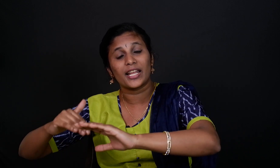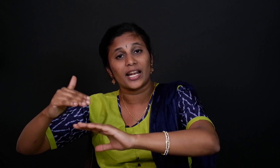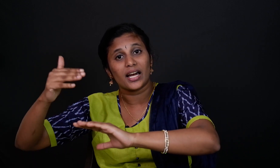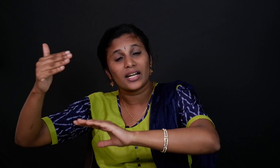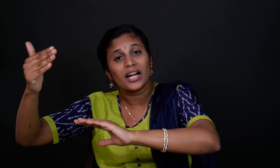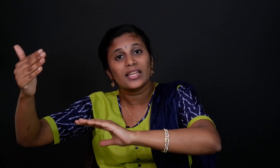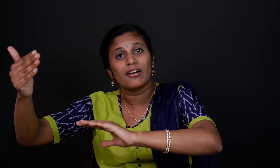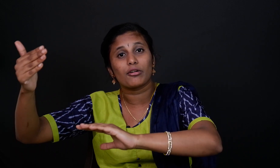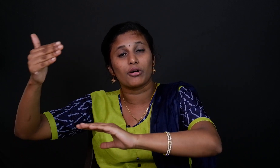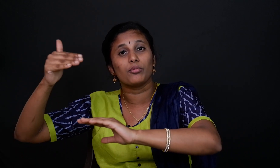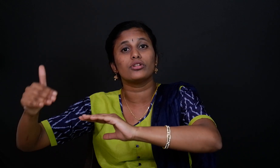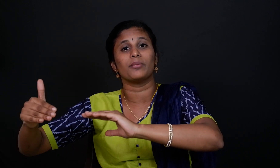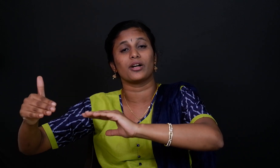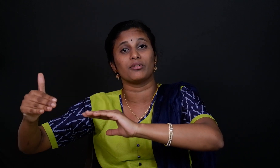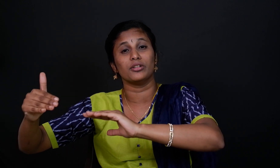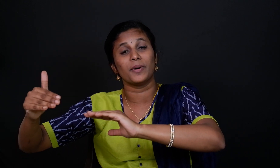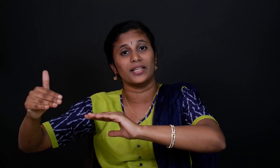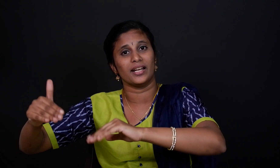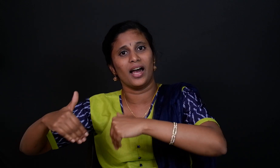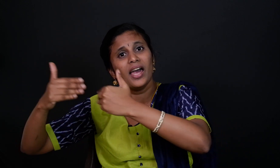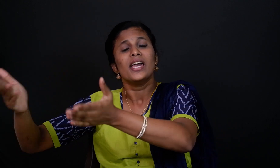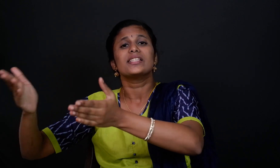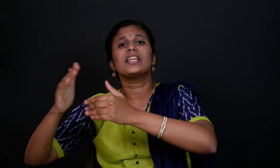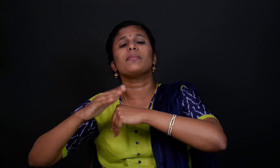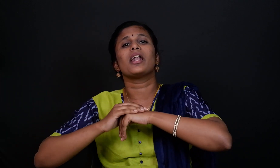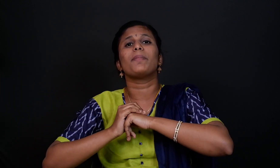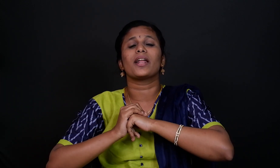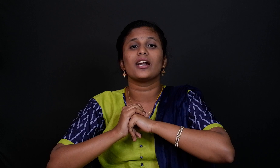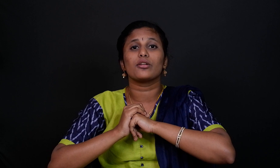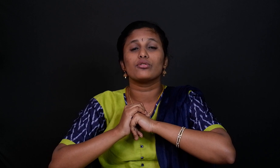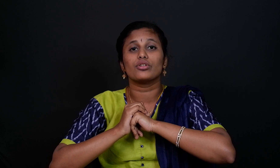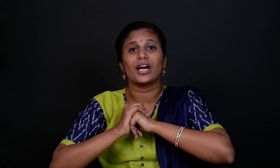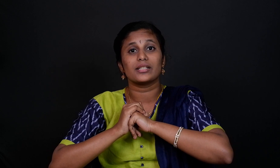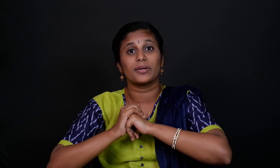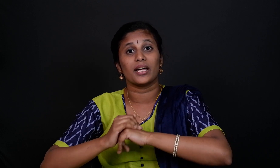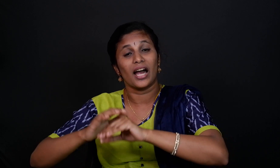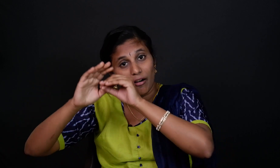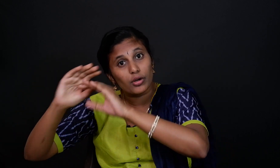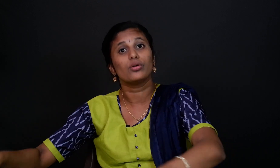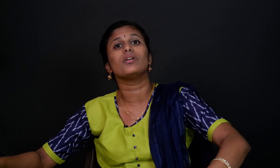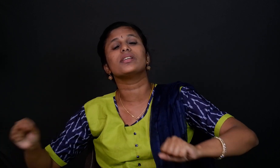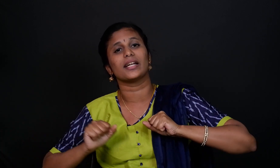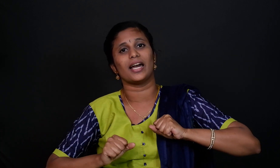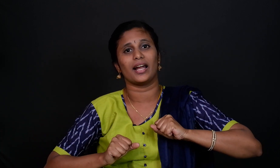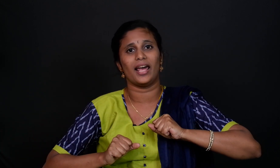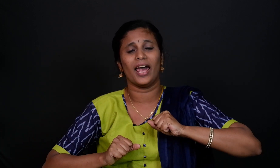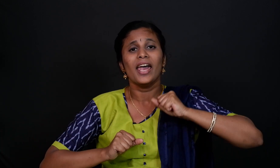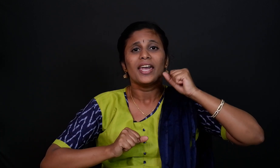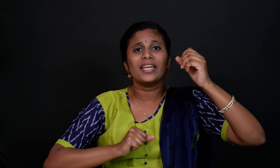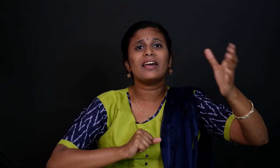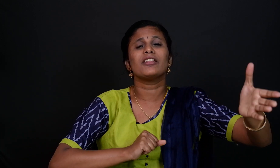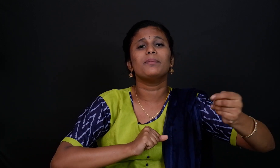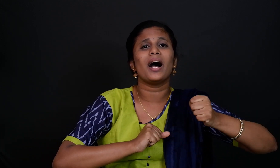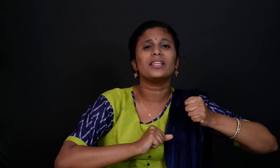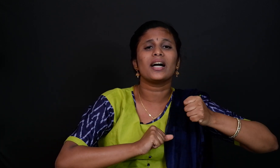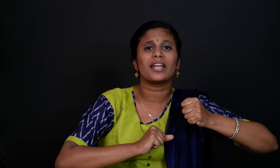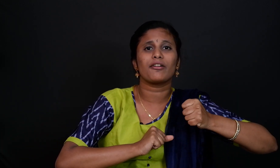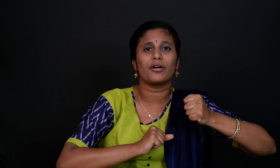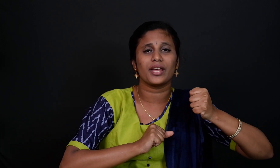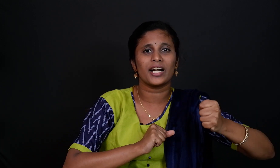கலைஞர் கருணாநிதி அவர்களோட மூத்த மகன் வந்து பாத்தீங்கன்னா சினிமால படம் நடிக்கணும்னு சொல்லிட்டு ஆசைப்பட்டாரு, அவருக்கும் வந்து செட் ஆகல. இதே வந்து பால் தாக்கரே அவர்களோட